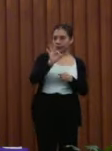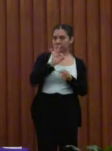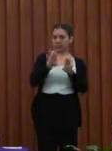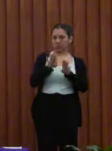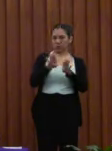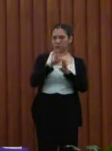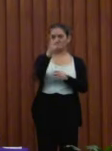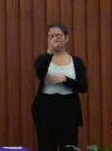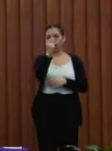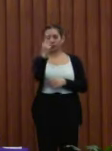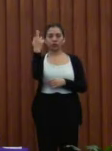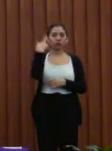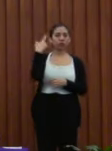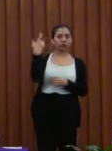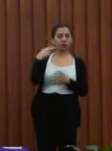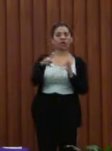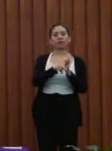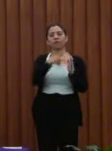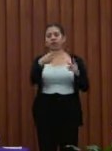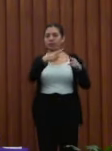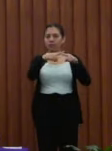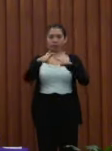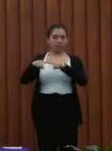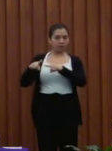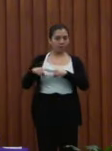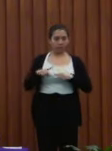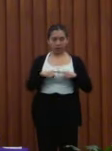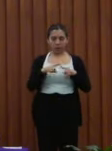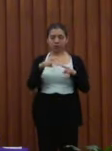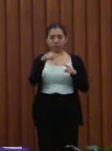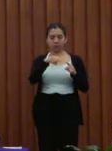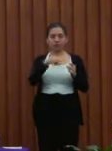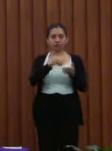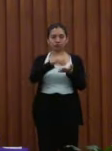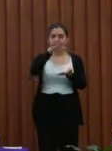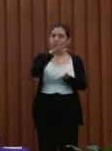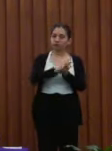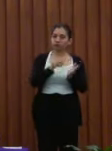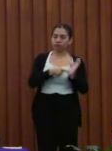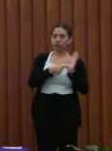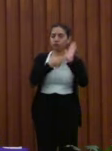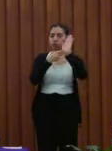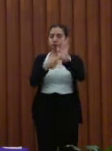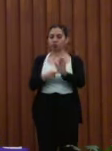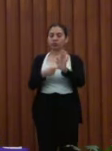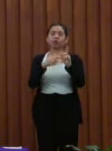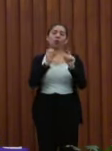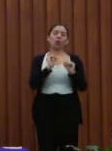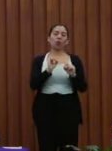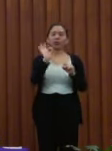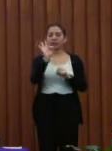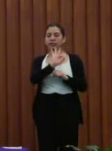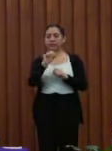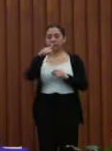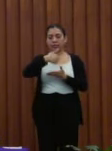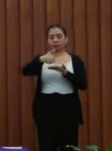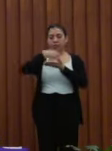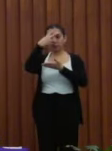notas de prensa de muchos diarios del país, locales y nacionales, ¿no?